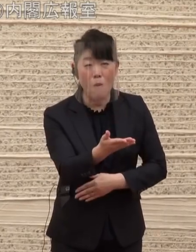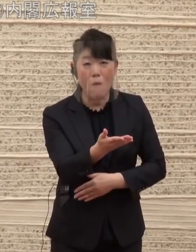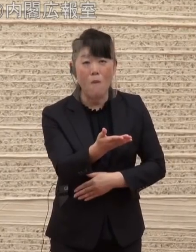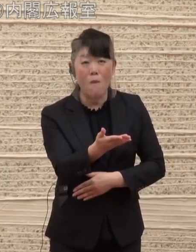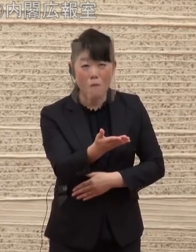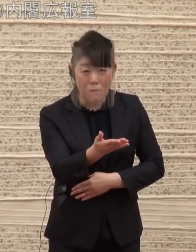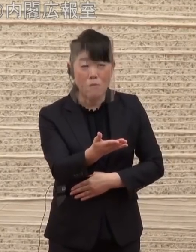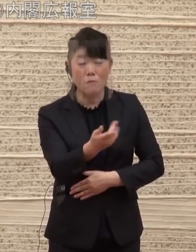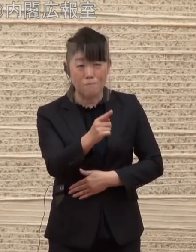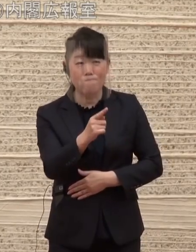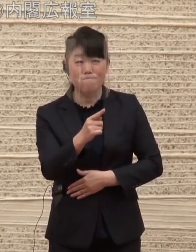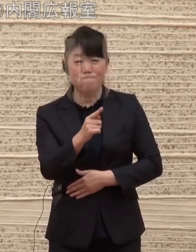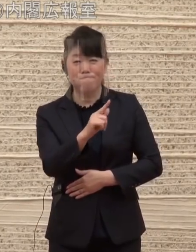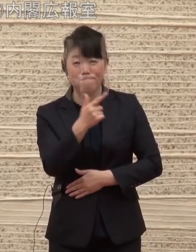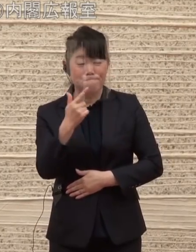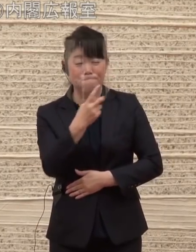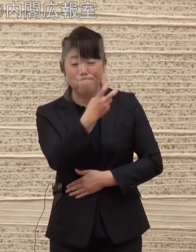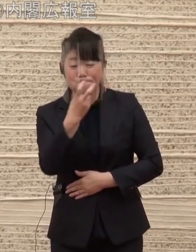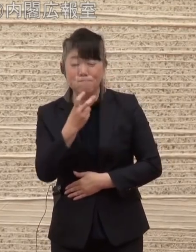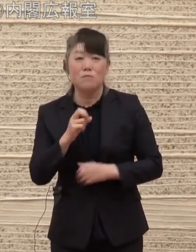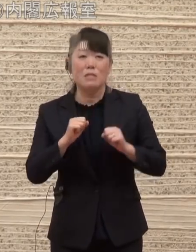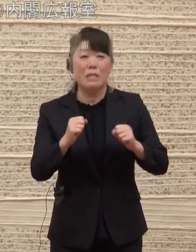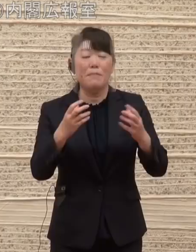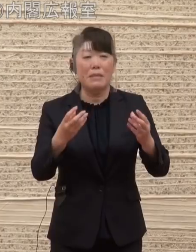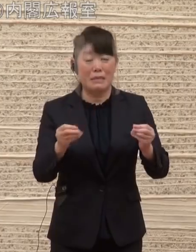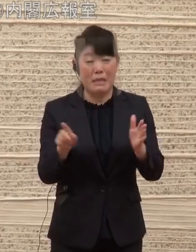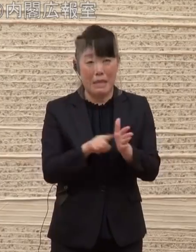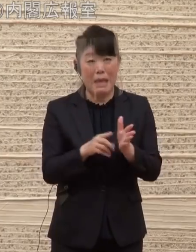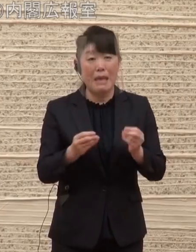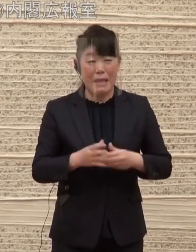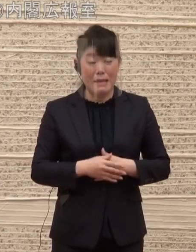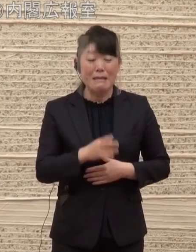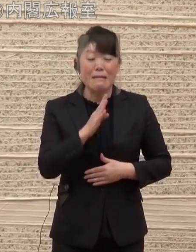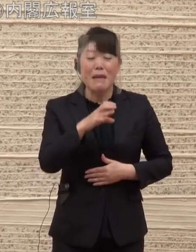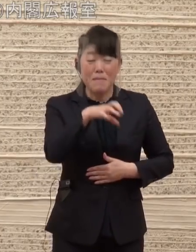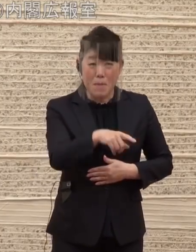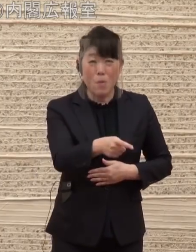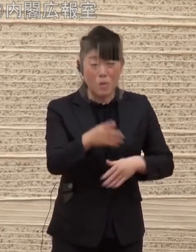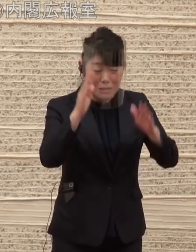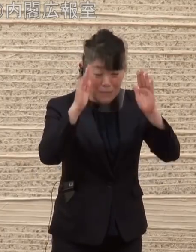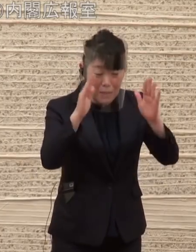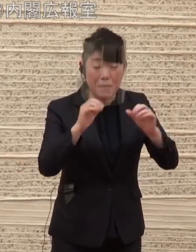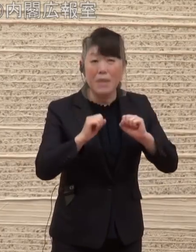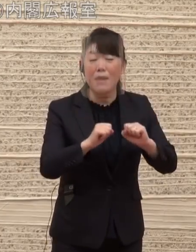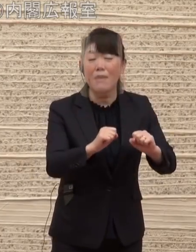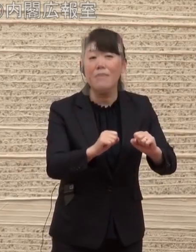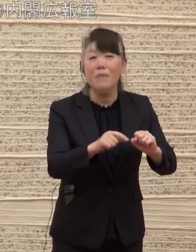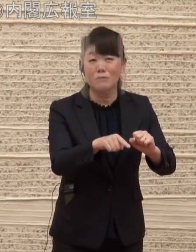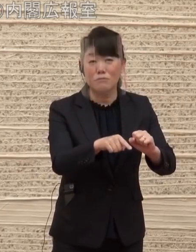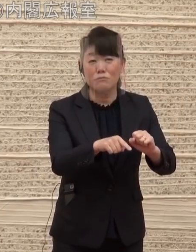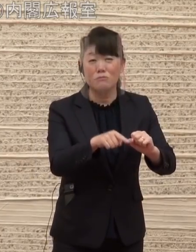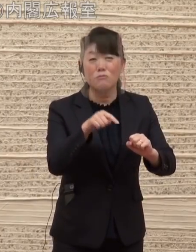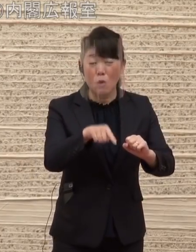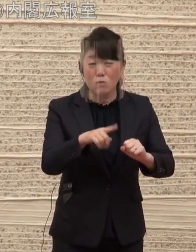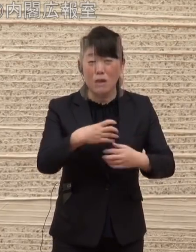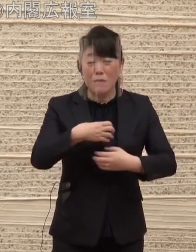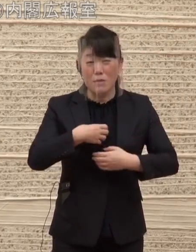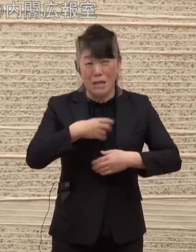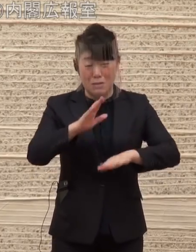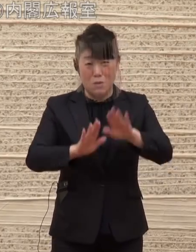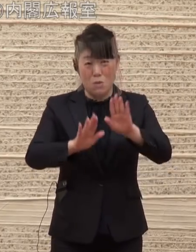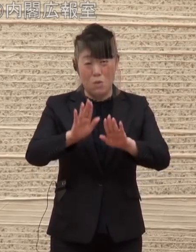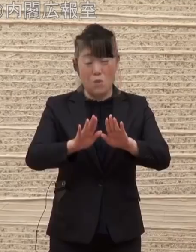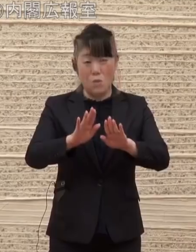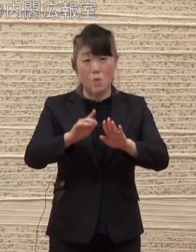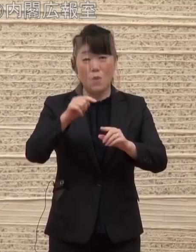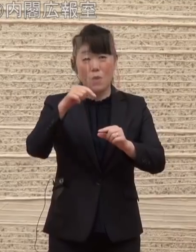やり取りをしているわけでございますただもちろん現場も一生懸命吸入このこうした棋士の中でですね給付